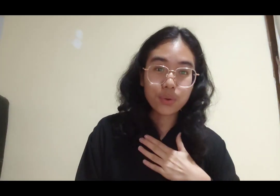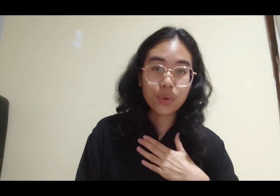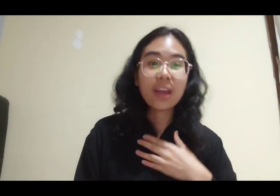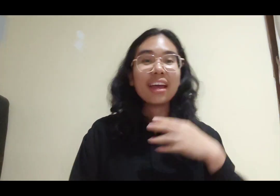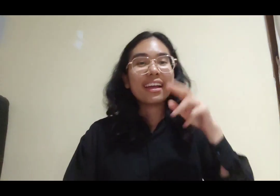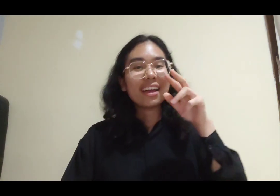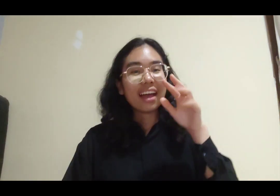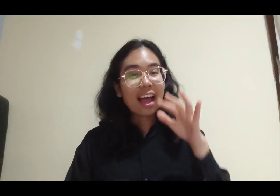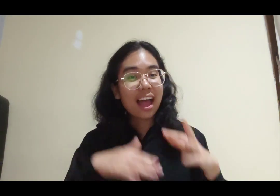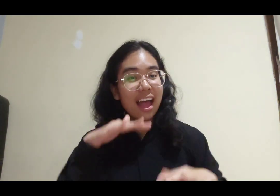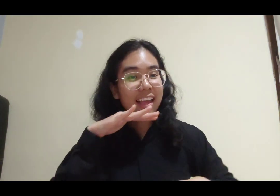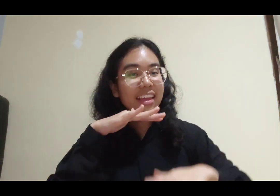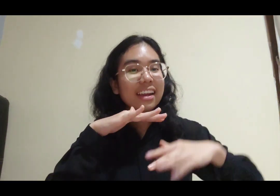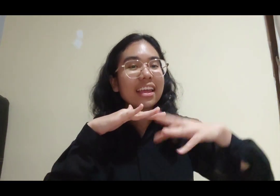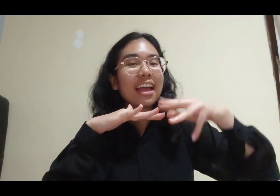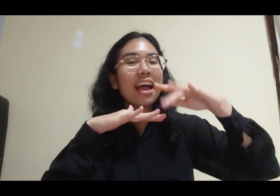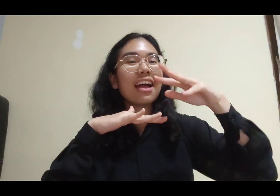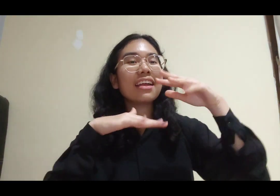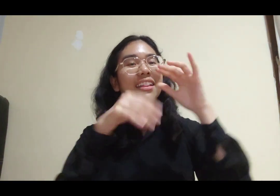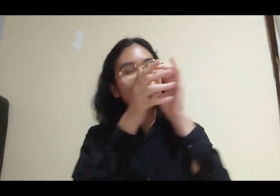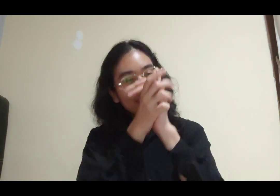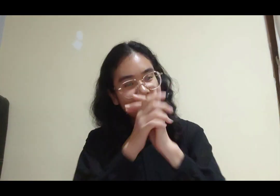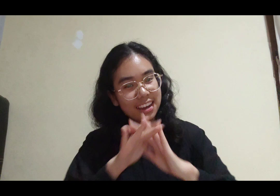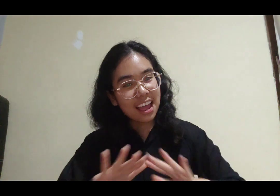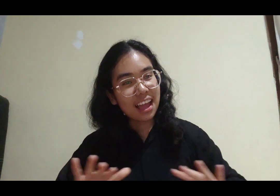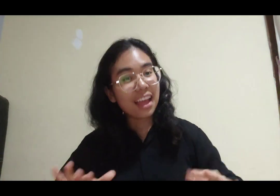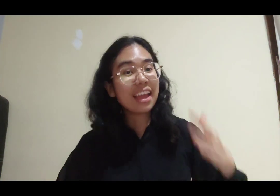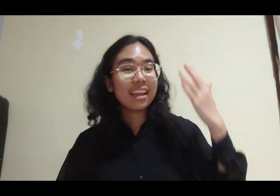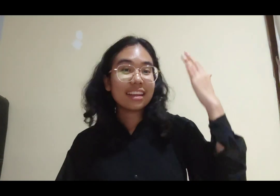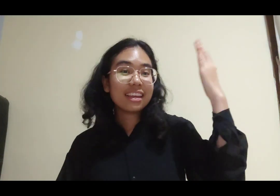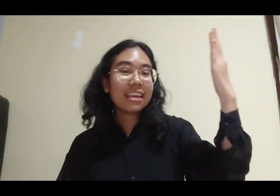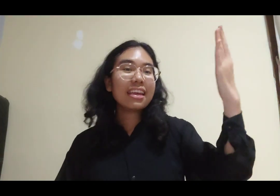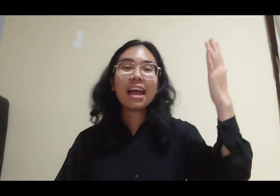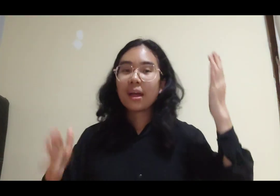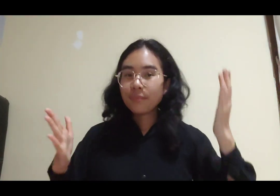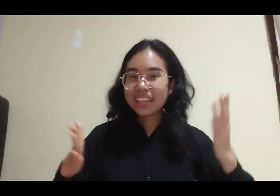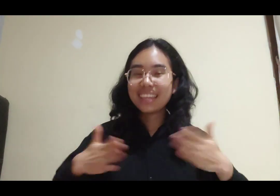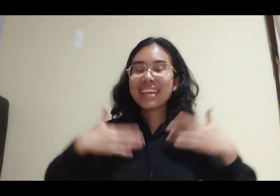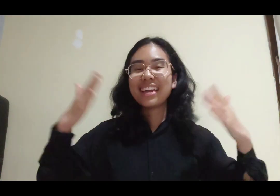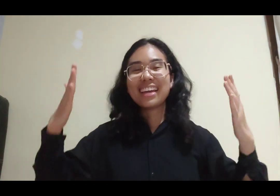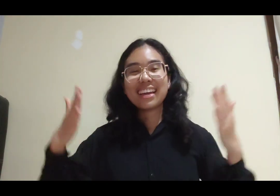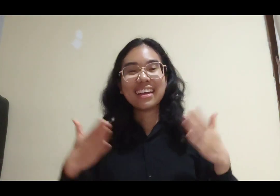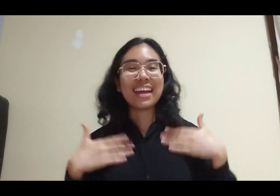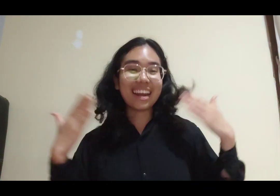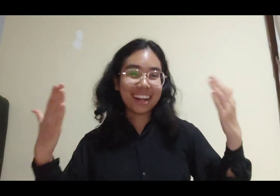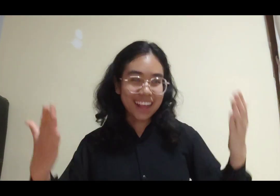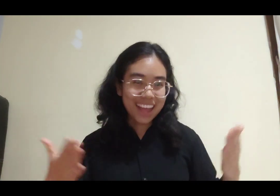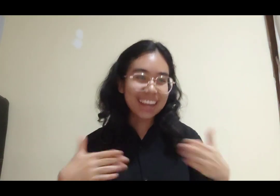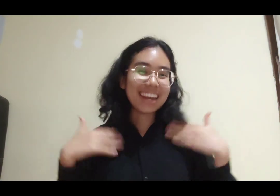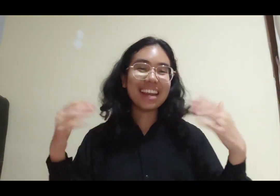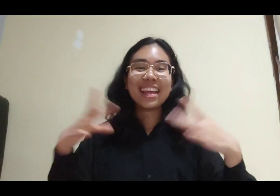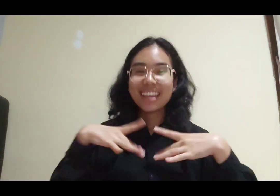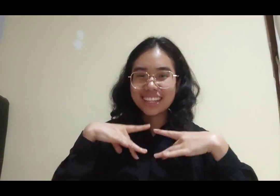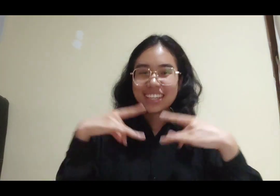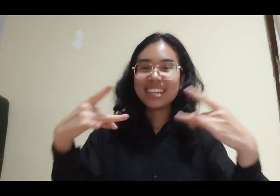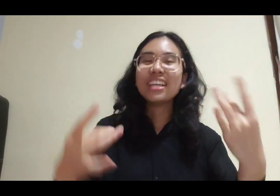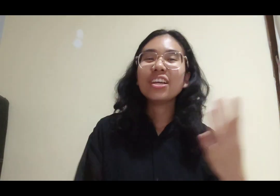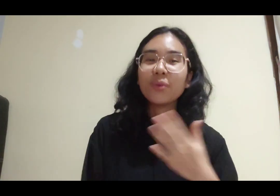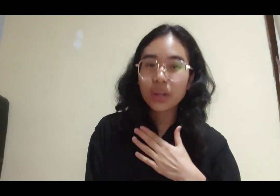membimbingku ke air yang tenang. Dia menyegarkan